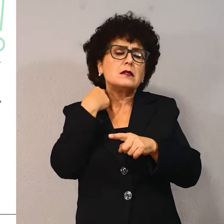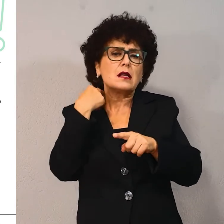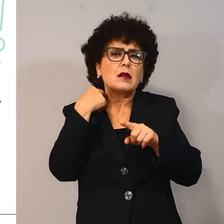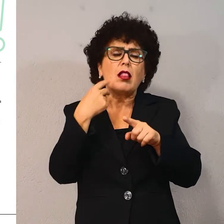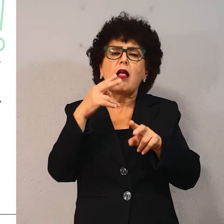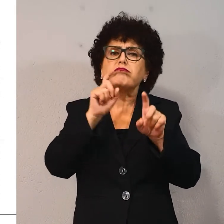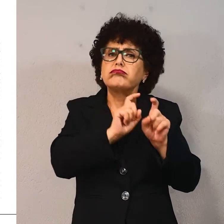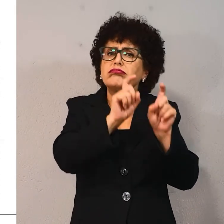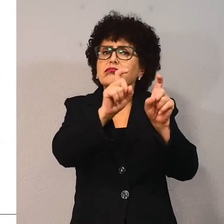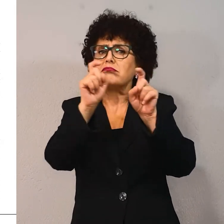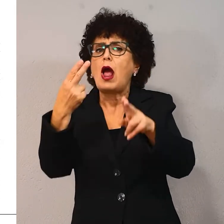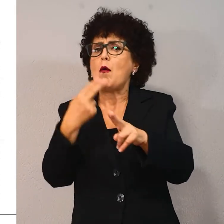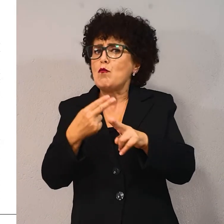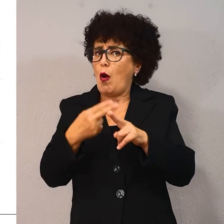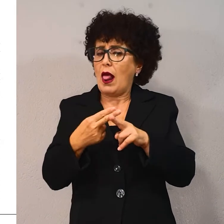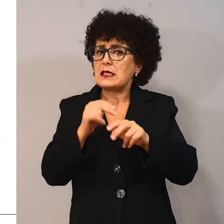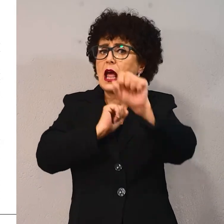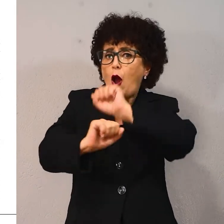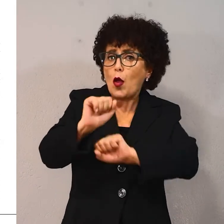преносливи инфекции.